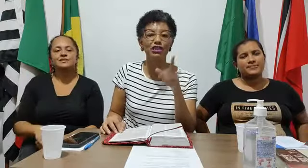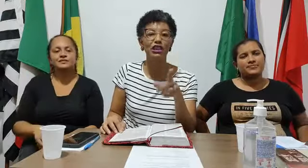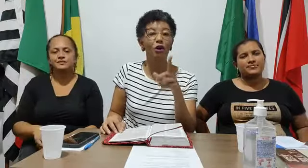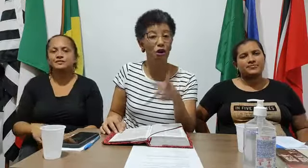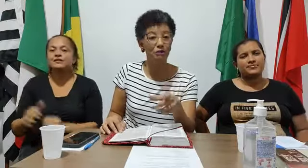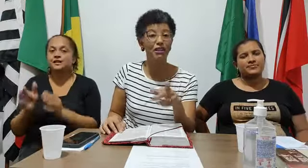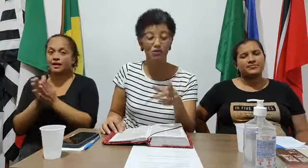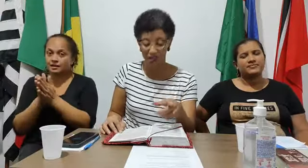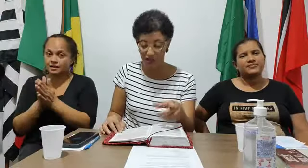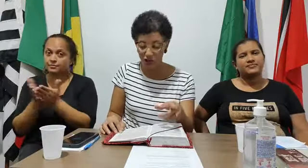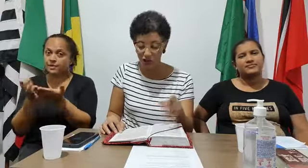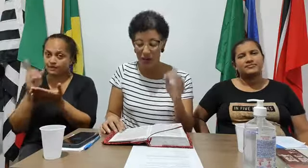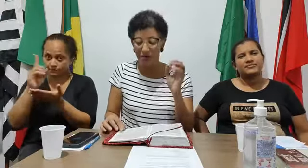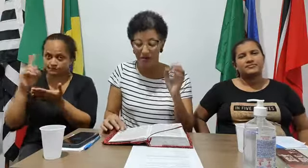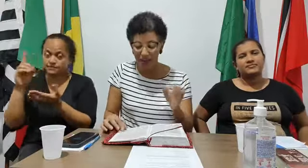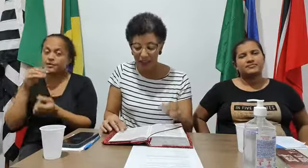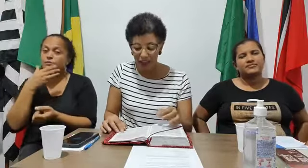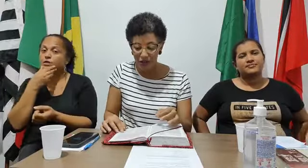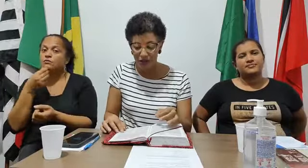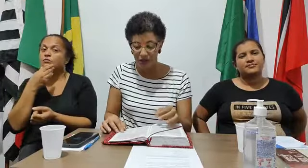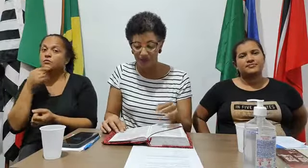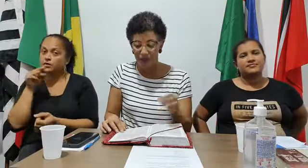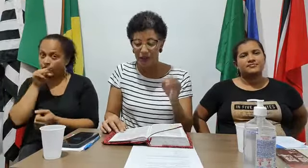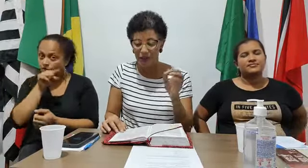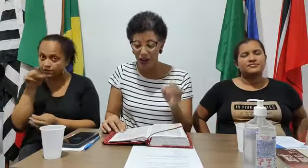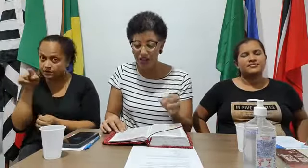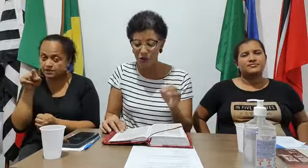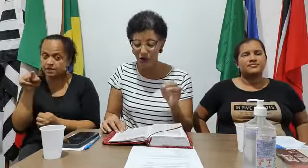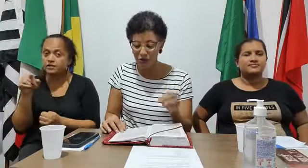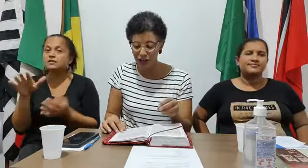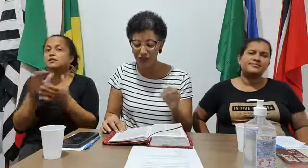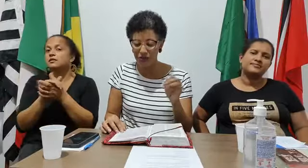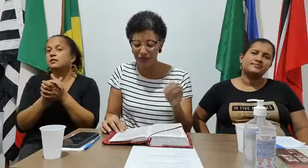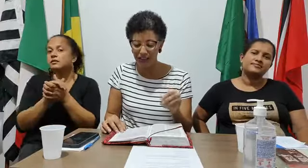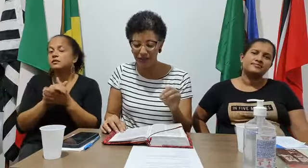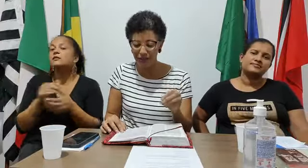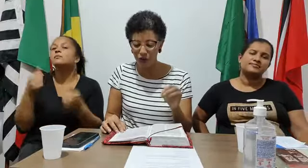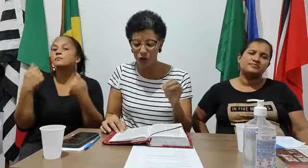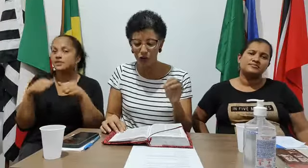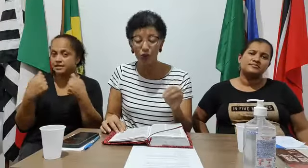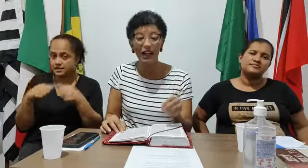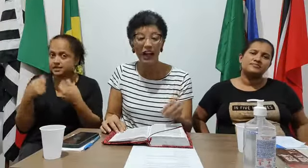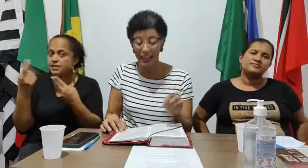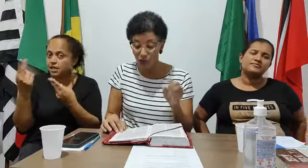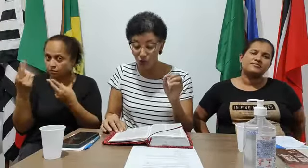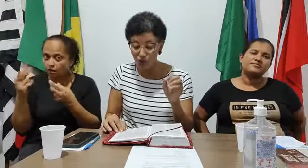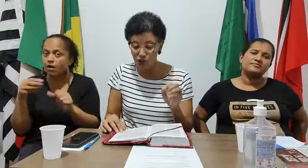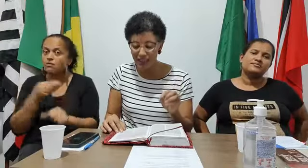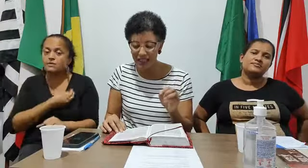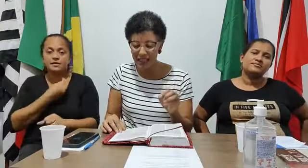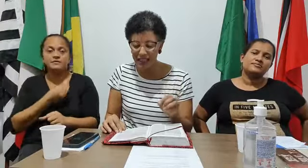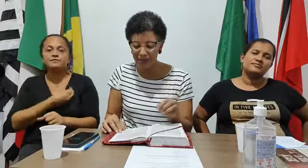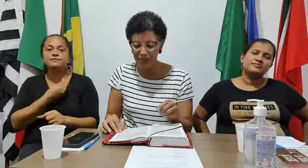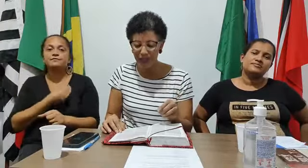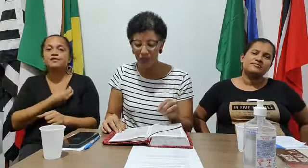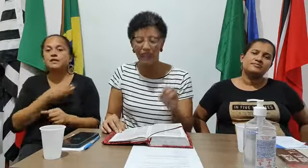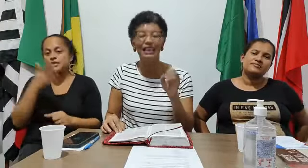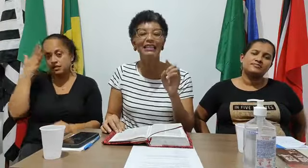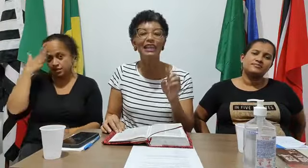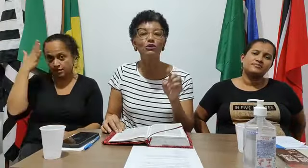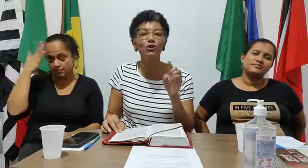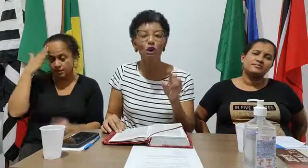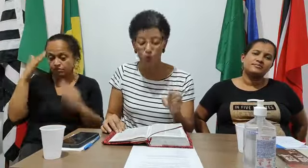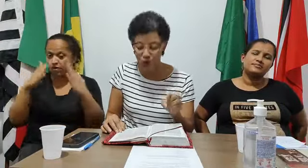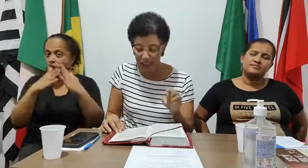para você, homem que nos assiste, maridos. Vós igualmente vivei a vida comum do lar, com discernimento